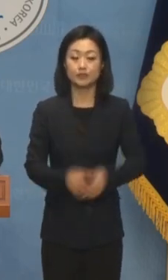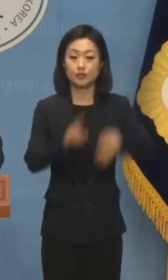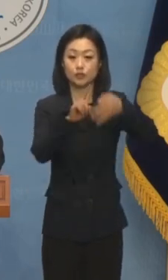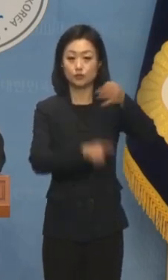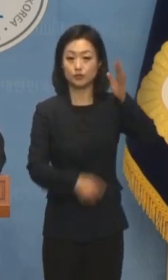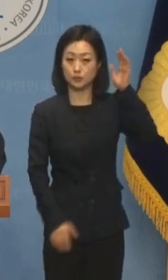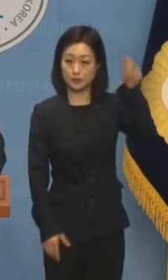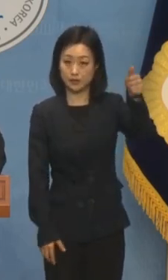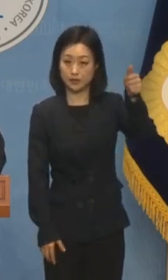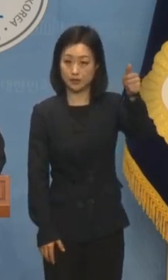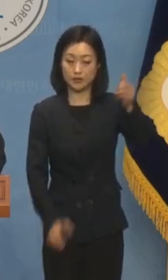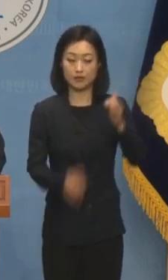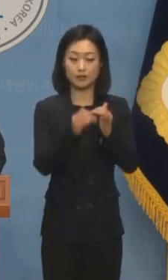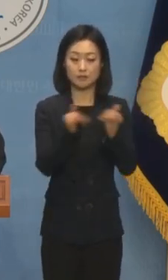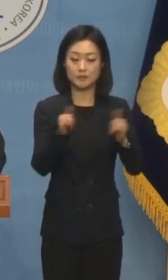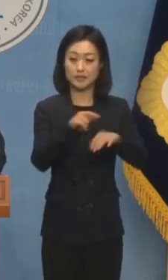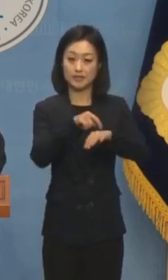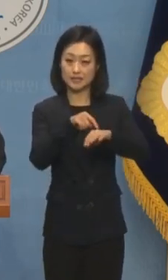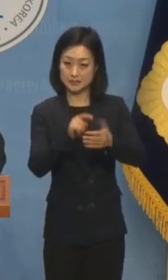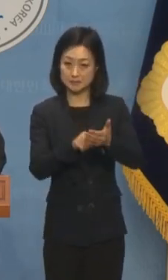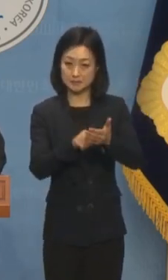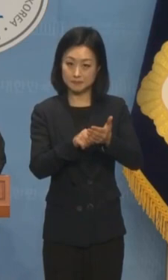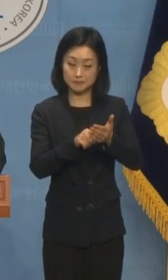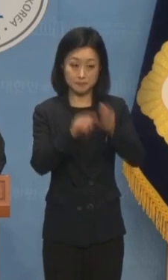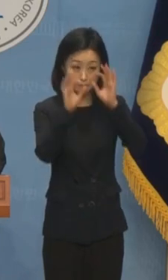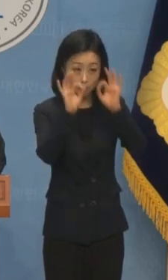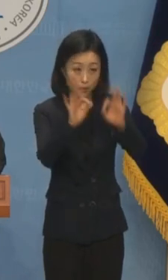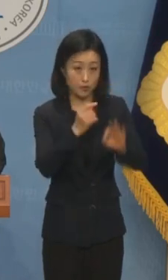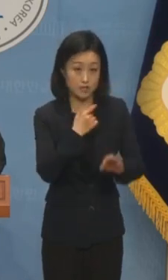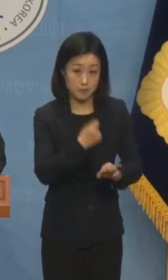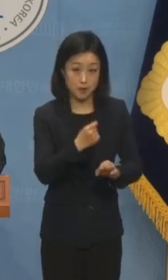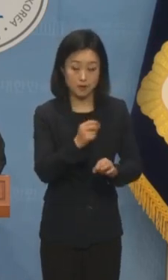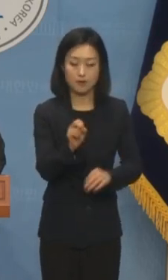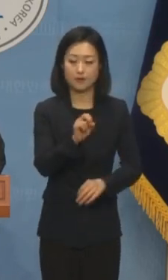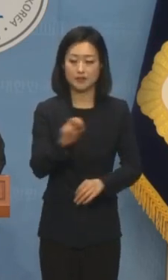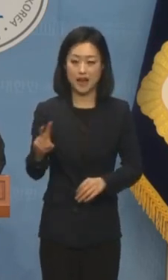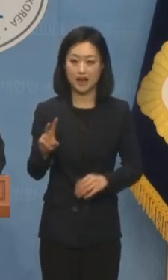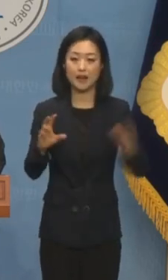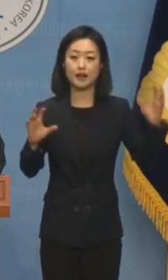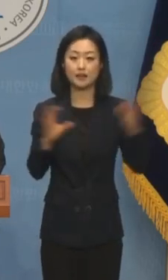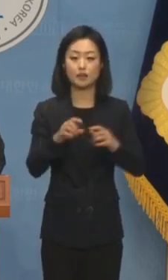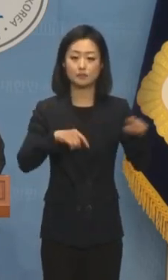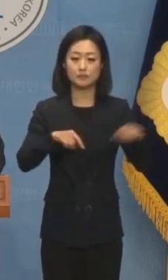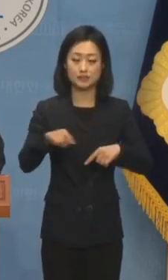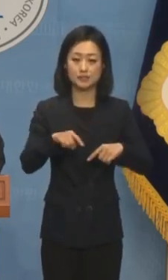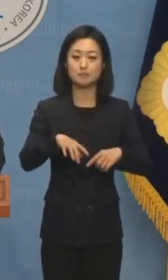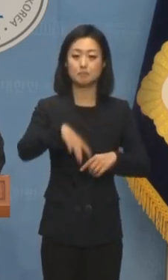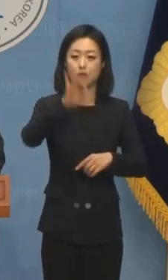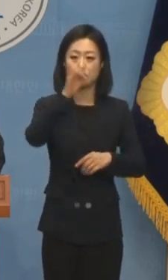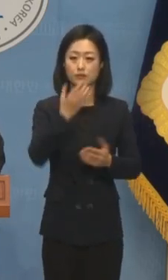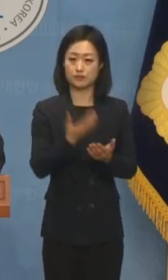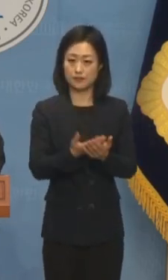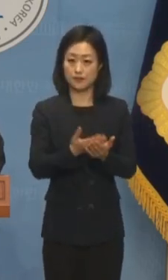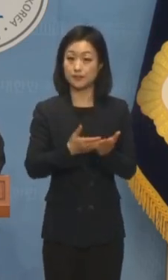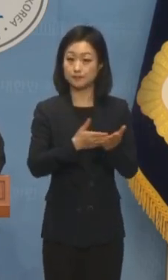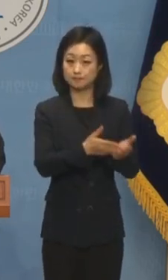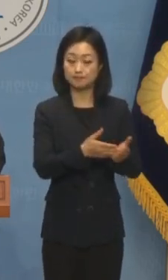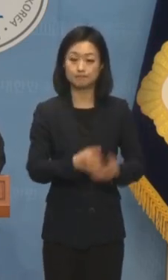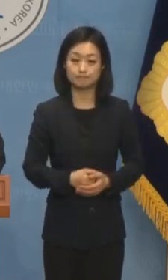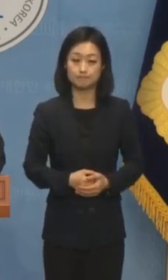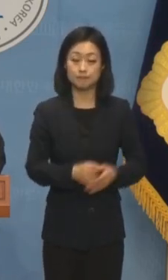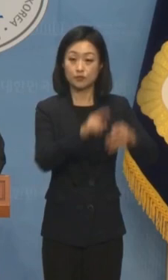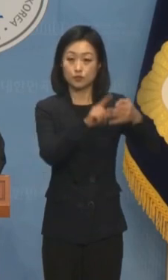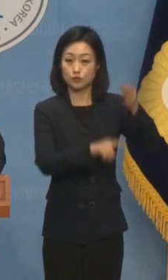윤석열 대통령, 민심을 듣겠다면 야당 협치가 먼저입니다. 윤석열